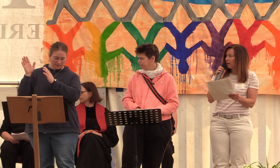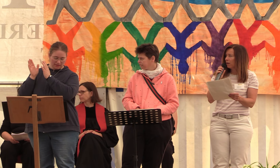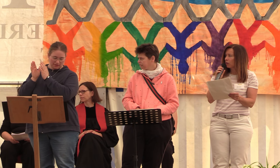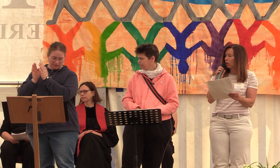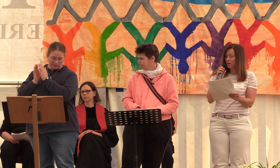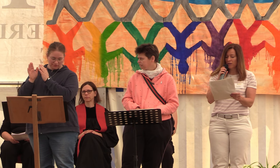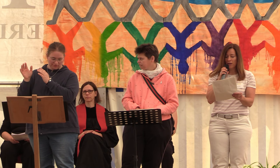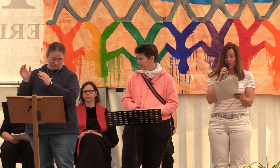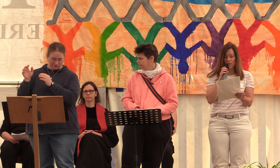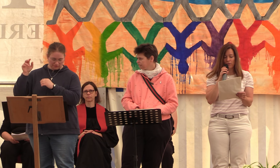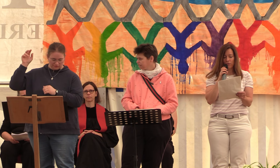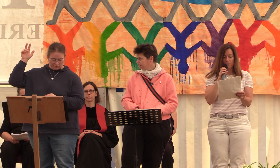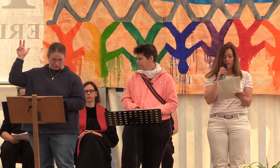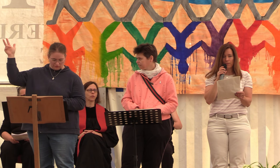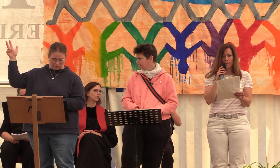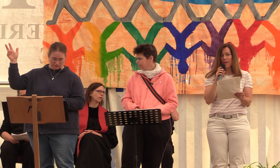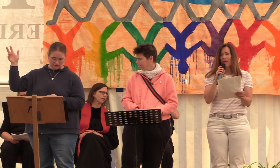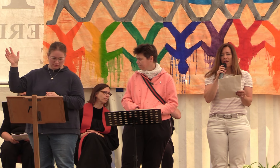Bitte, Gott, hilf.